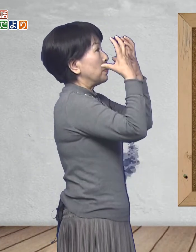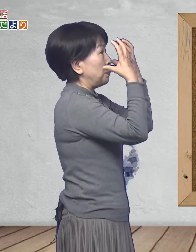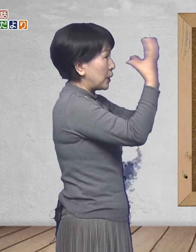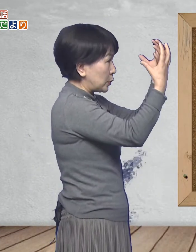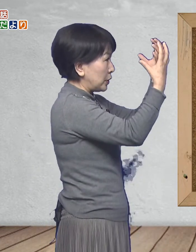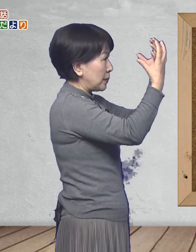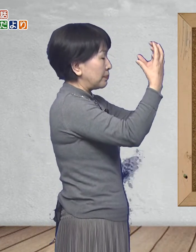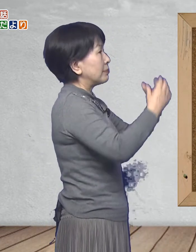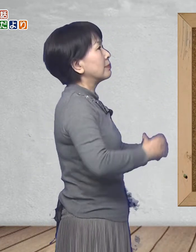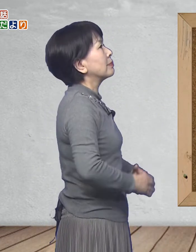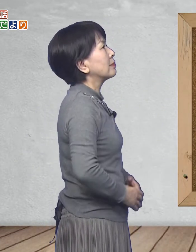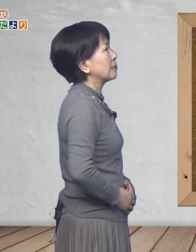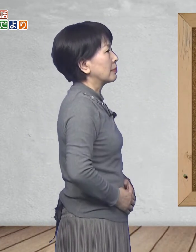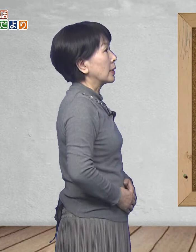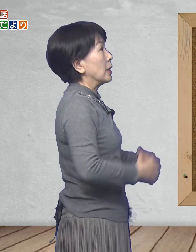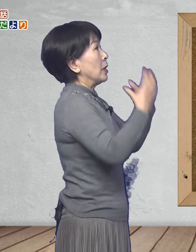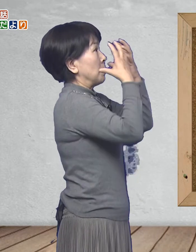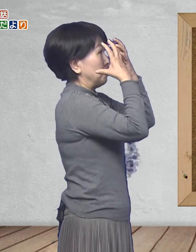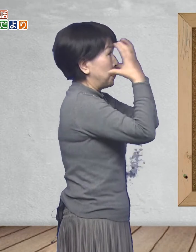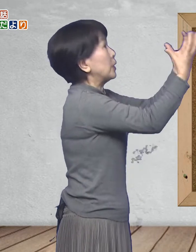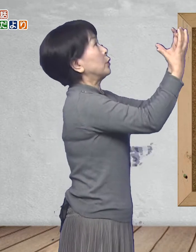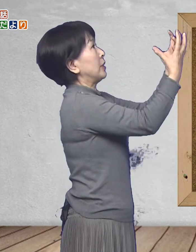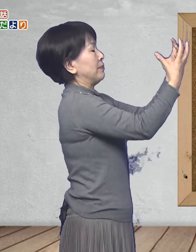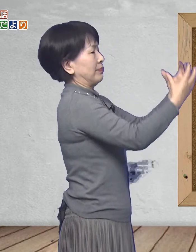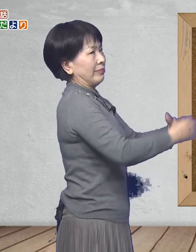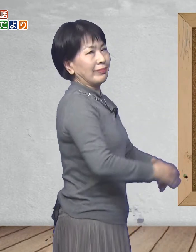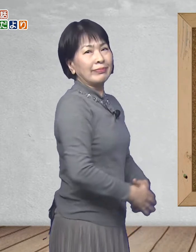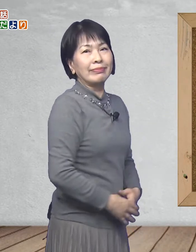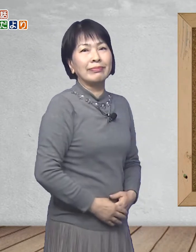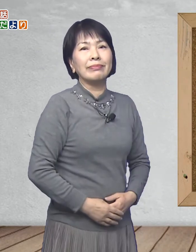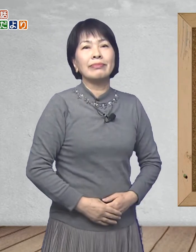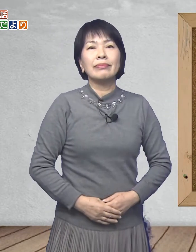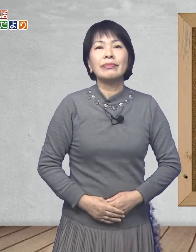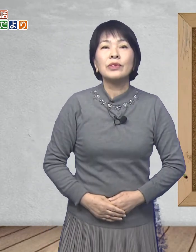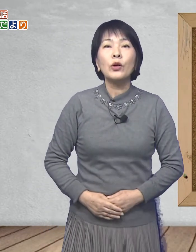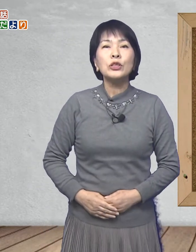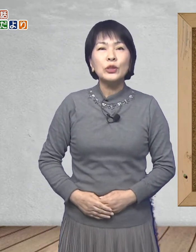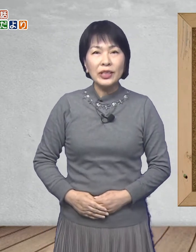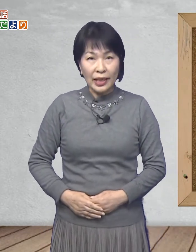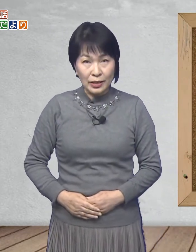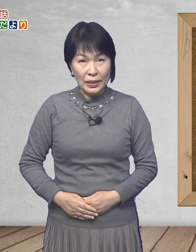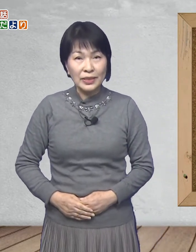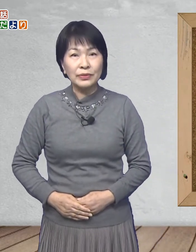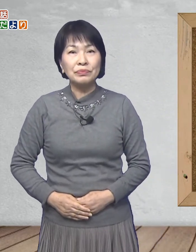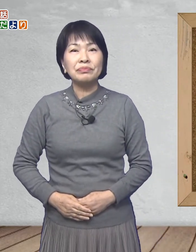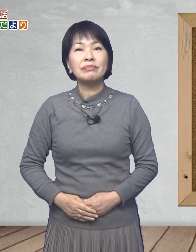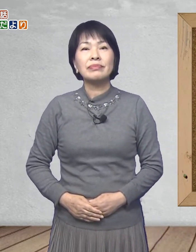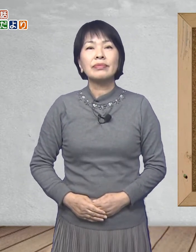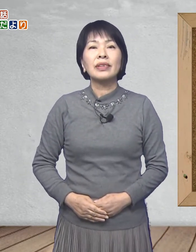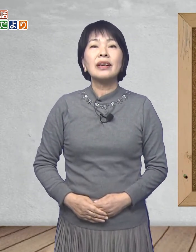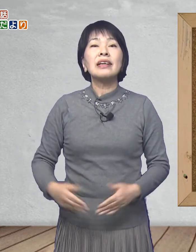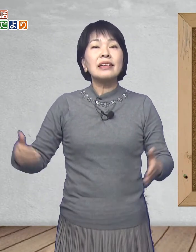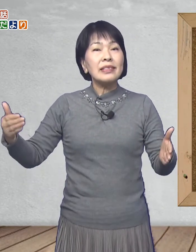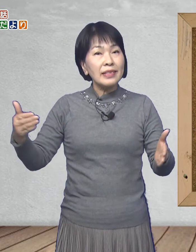びっくり、びっくりというふうになります。最